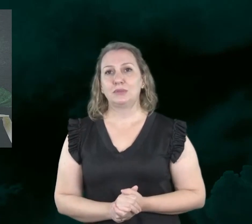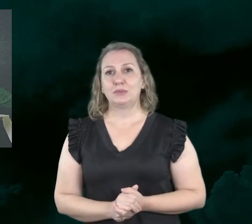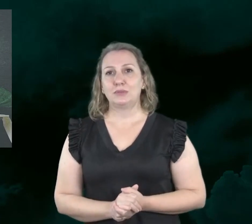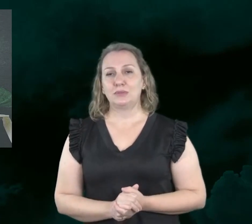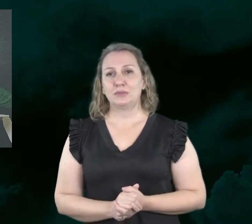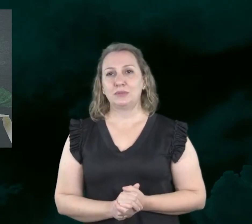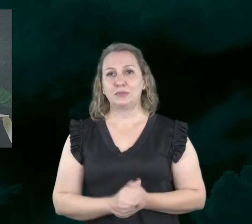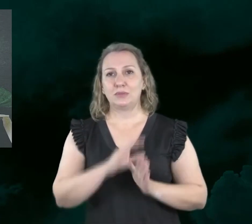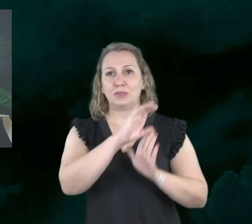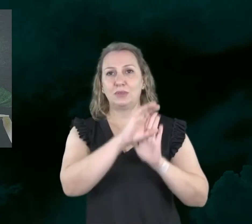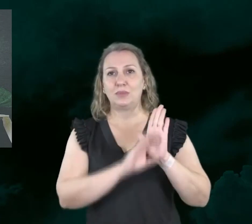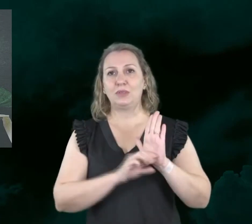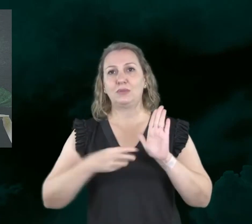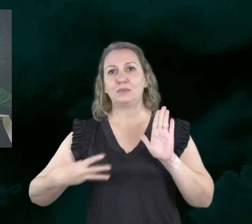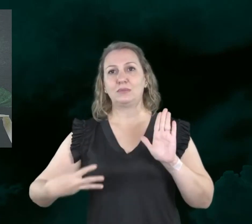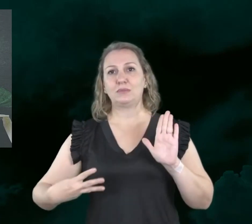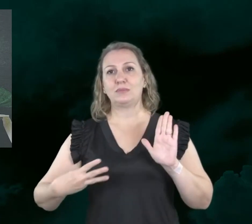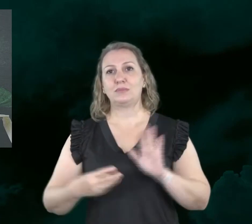capítulo 3,